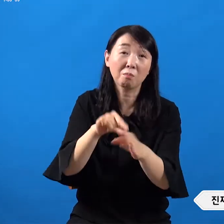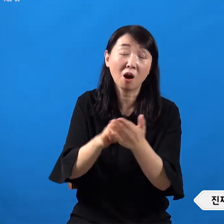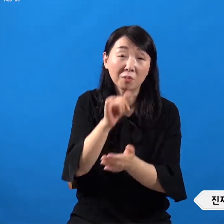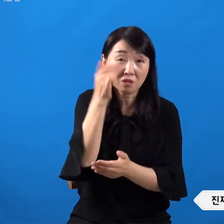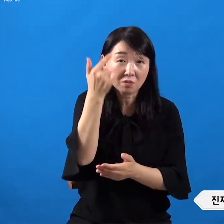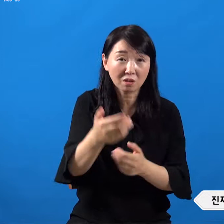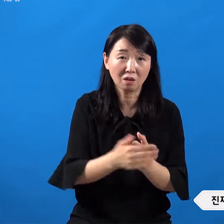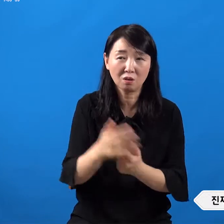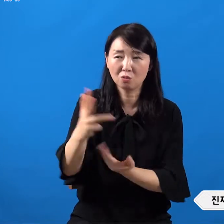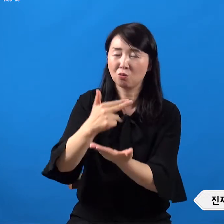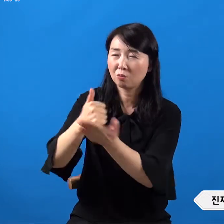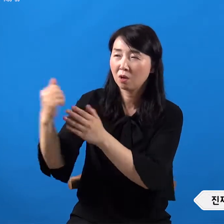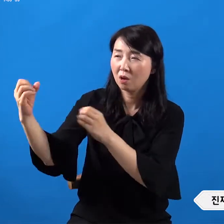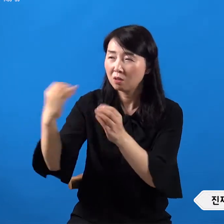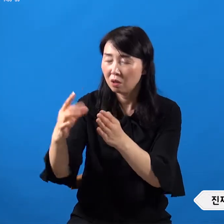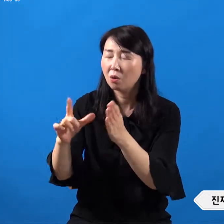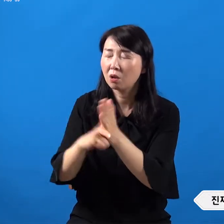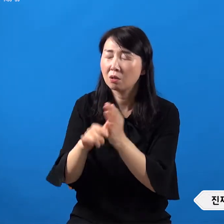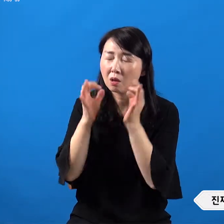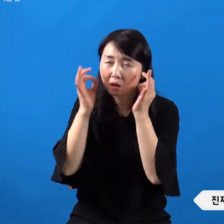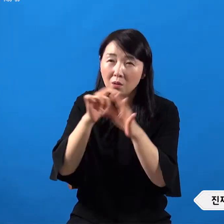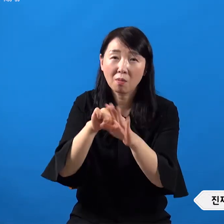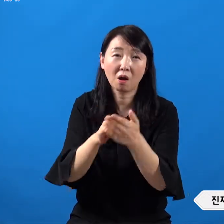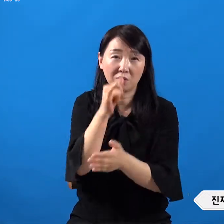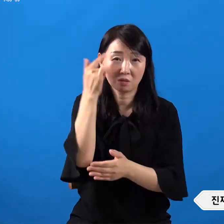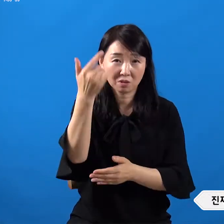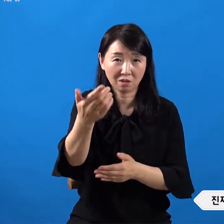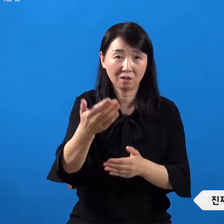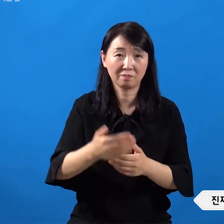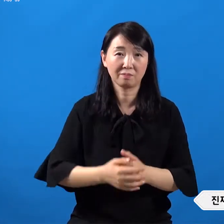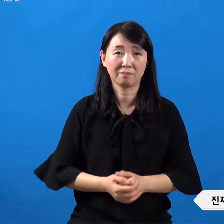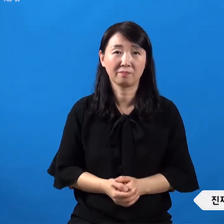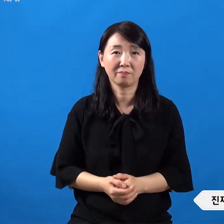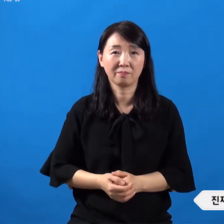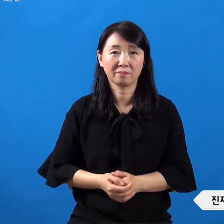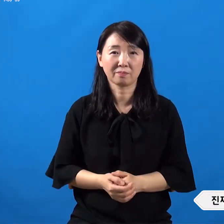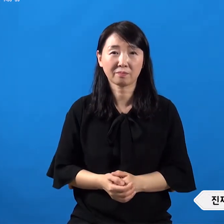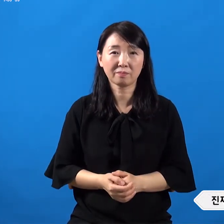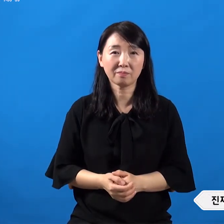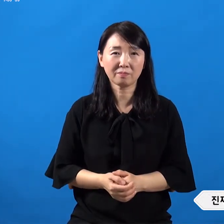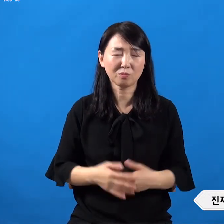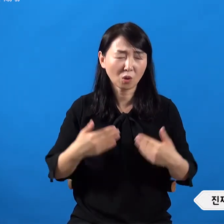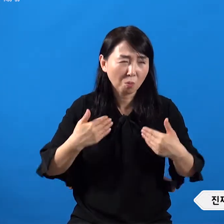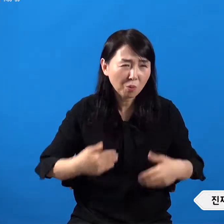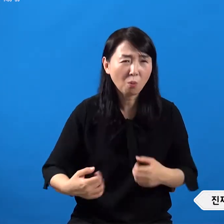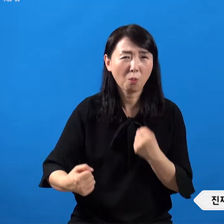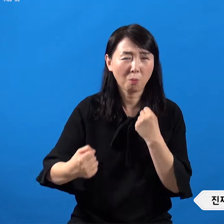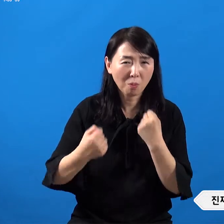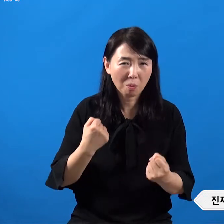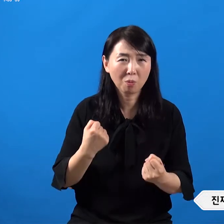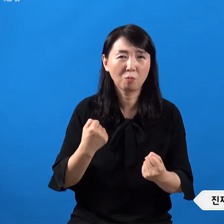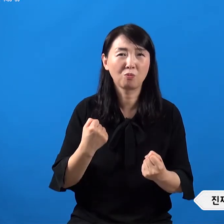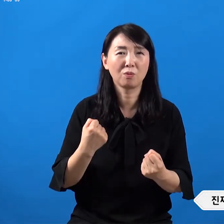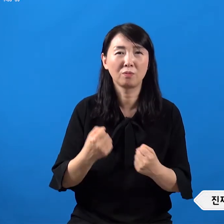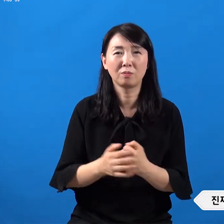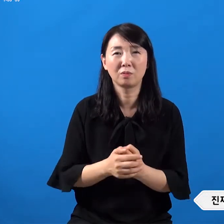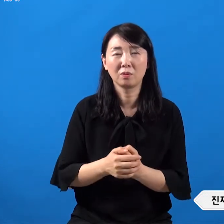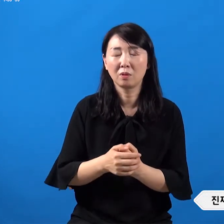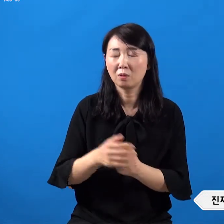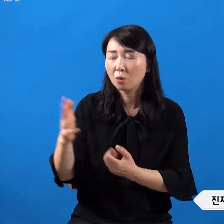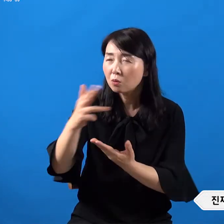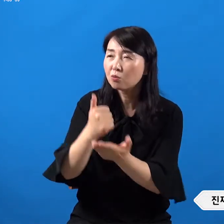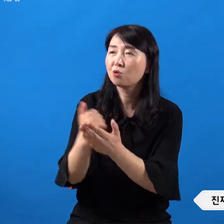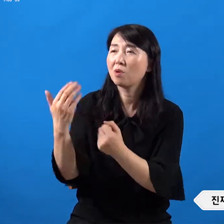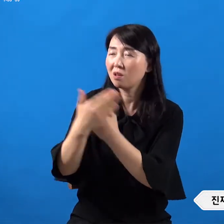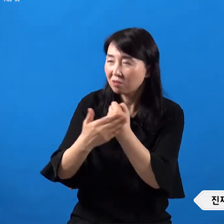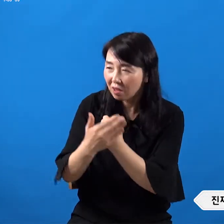있습니까? 주님과의 대화에 대한 갈급함이 우리 가운데 있습니까? 피곤하고 바쁜 가운데서도 더